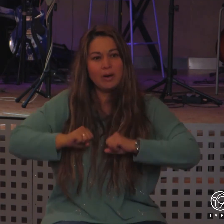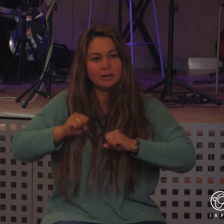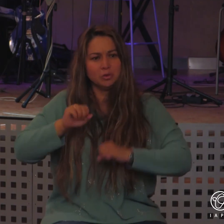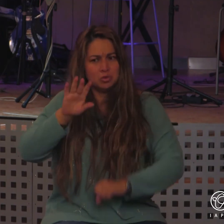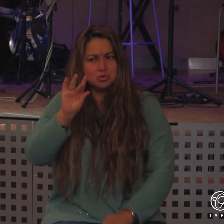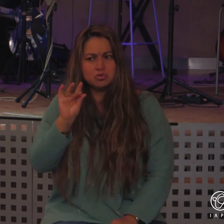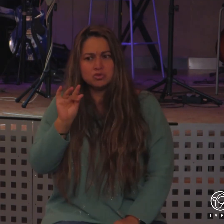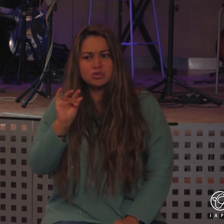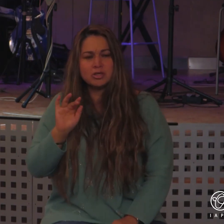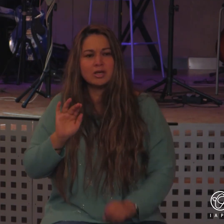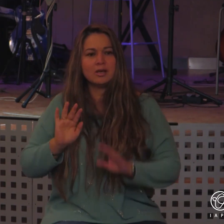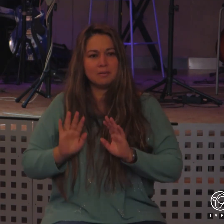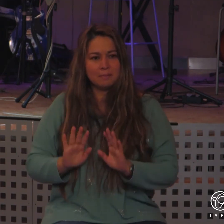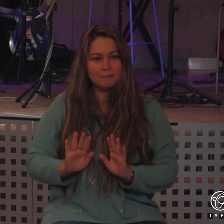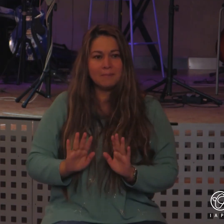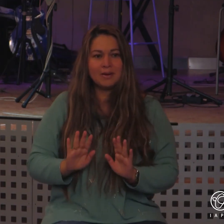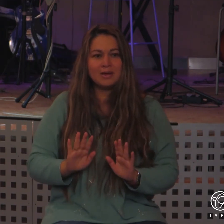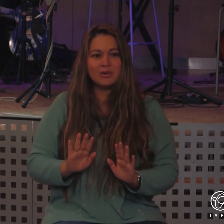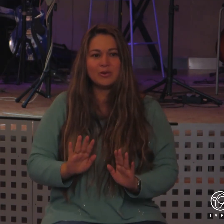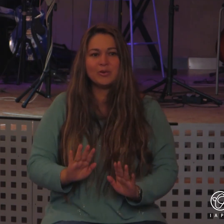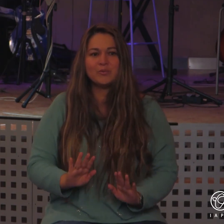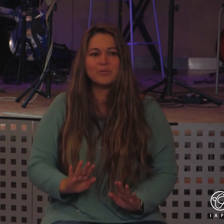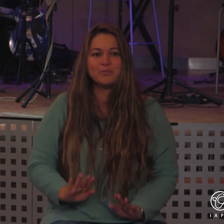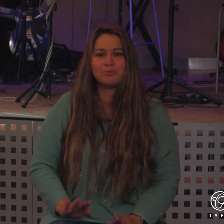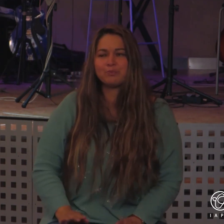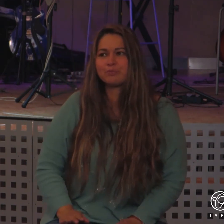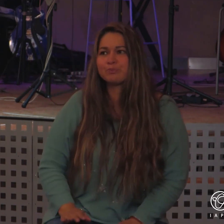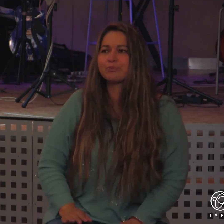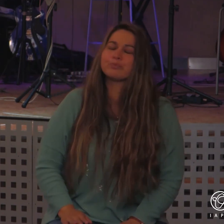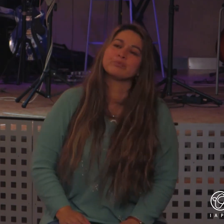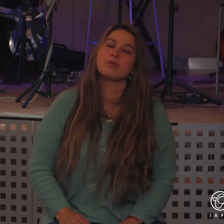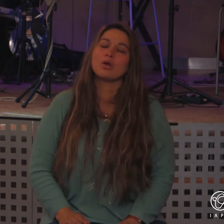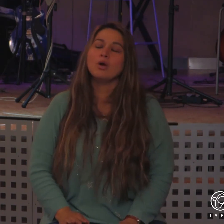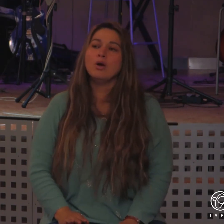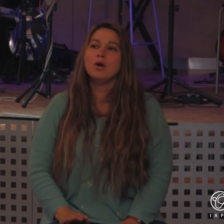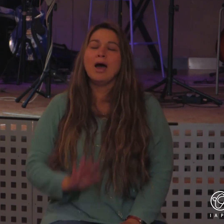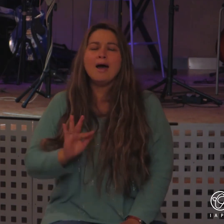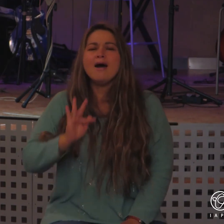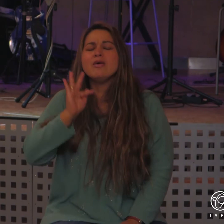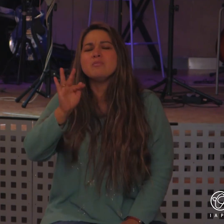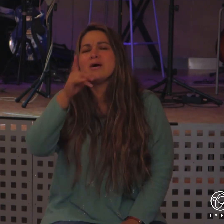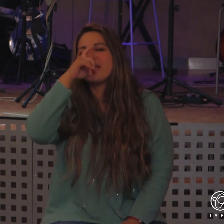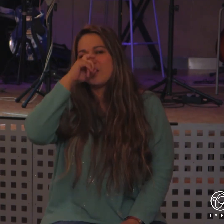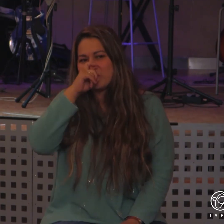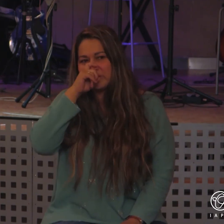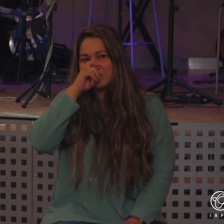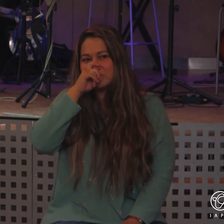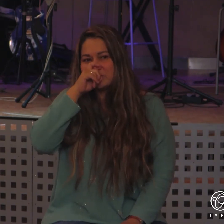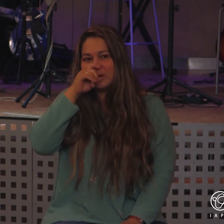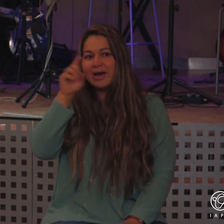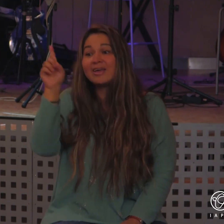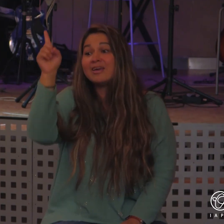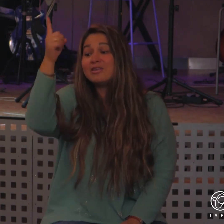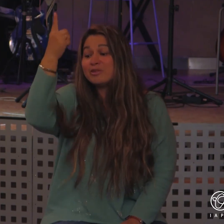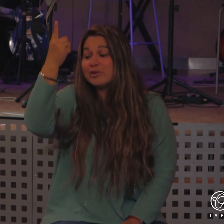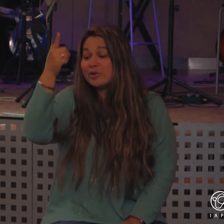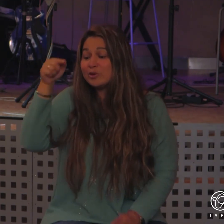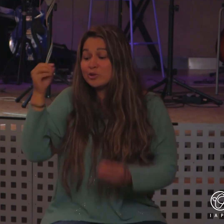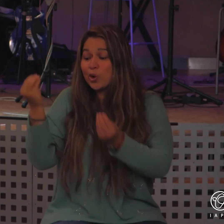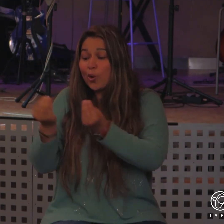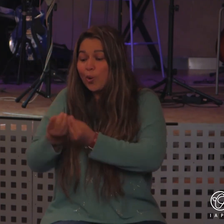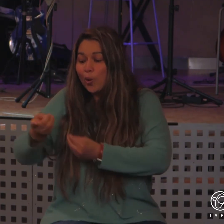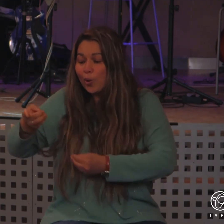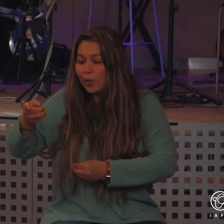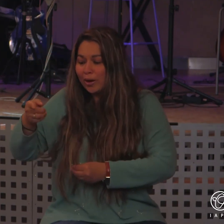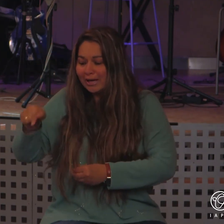pacto que tiene Él con nosotros y nosotros con Él, sino que además el Señor está ahí